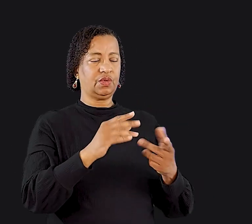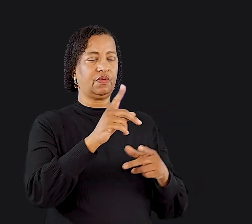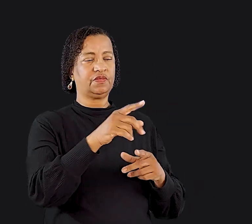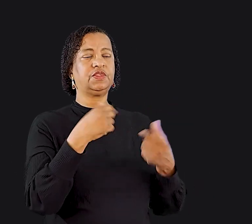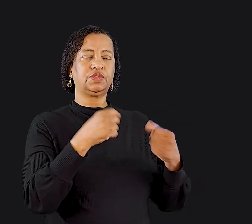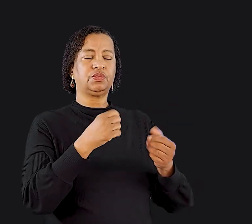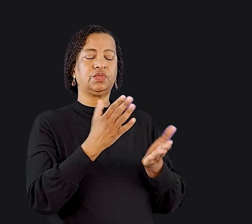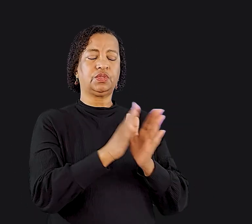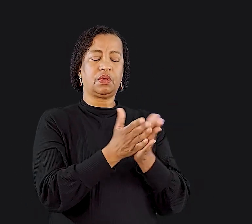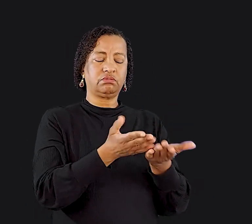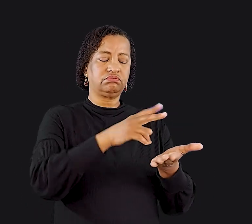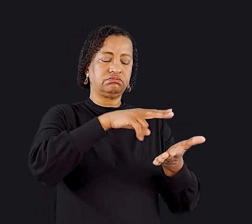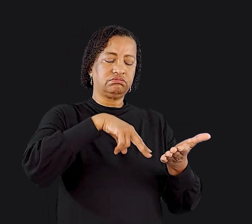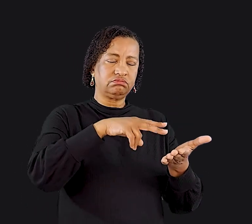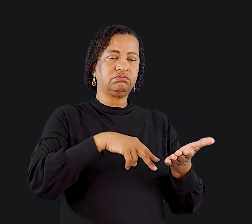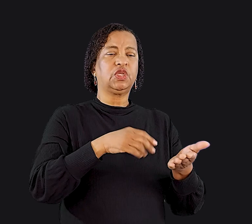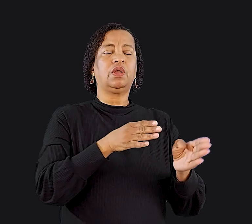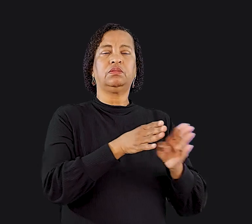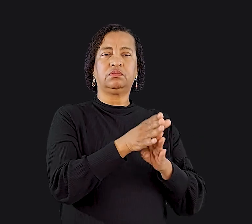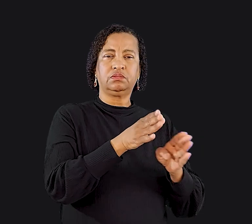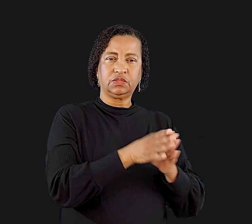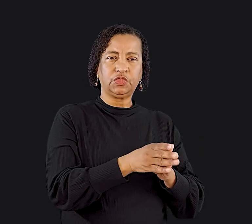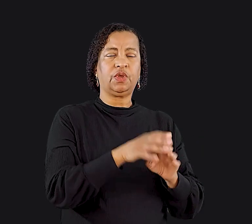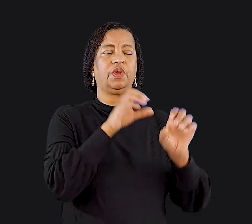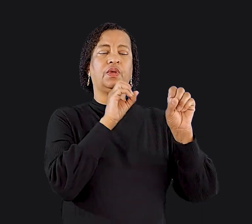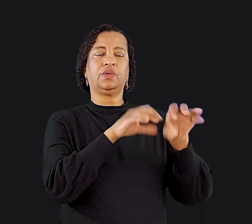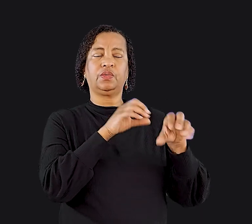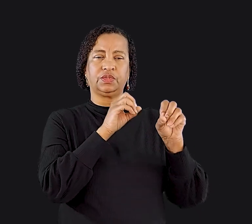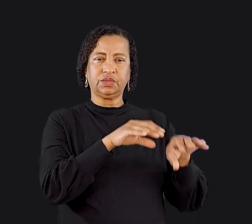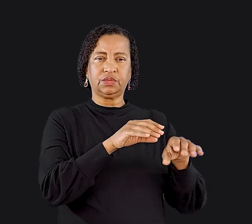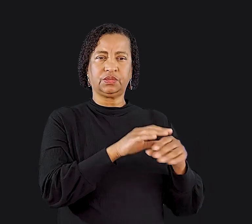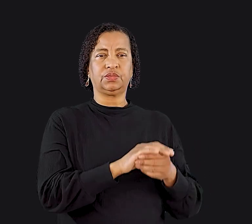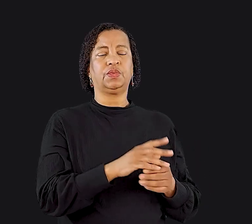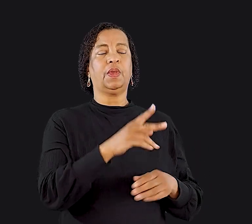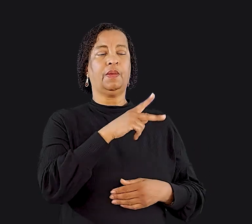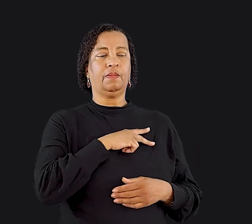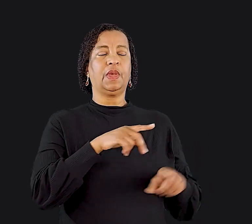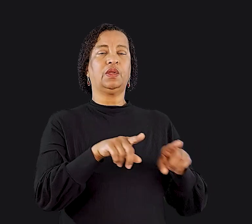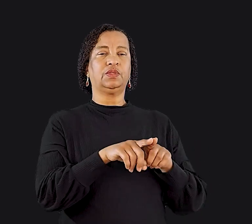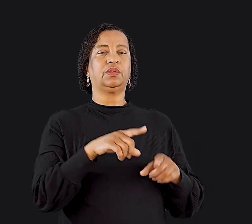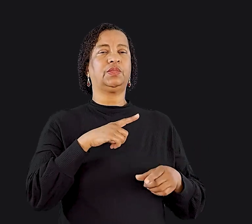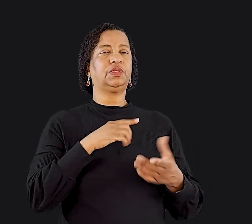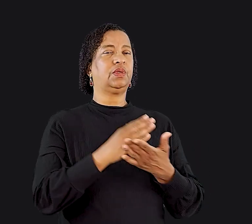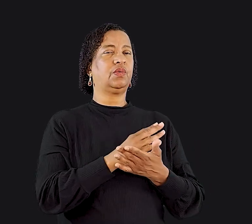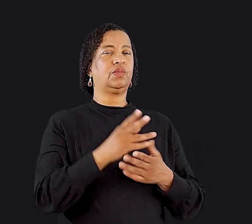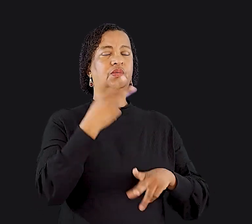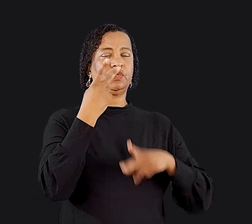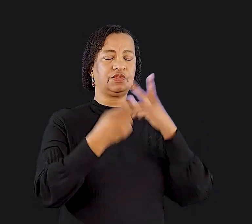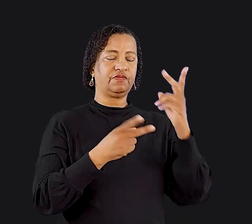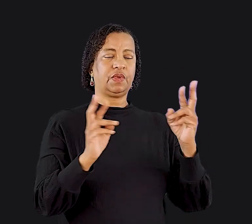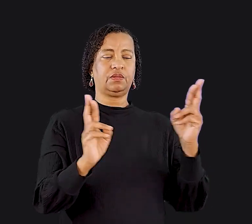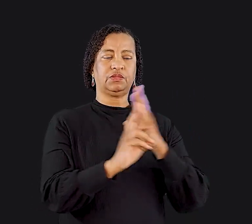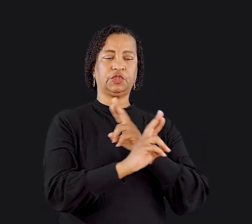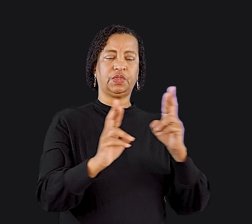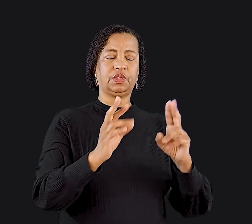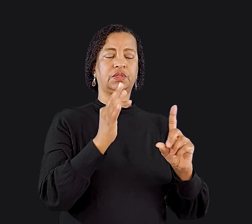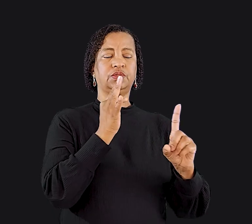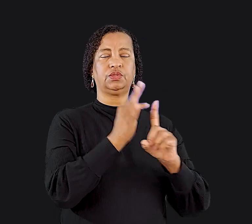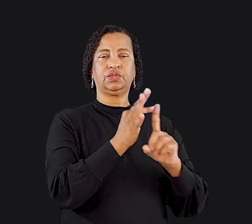das Escrituras, à exortação e ao ensino. Paulo também tem algo a falar sobre o relacionamento de